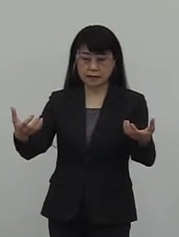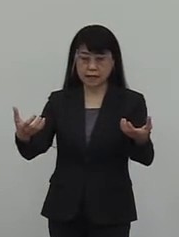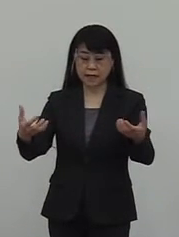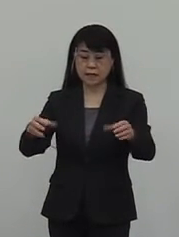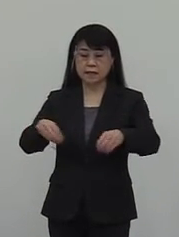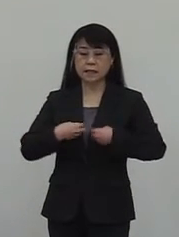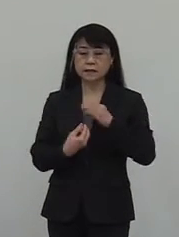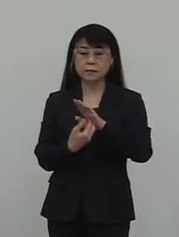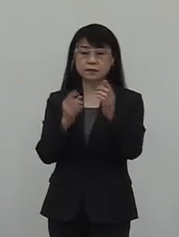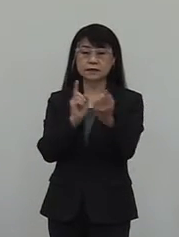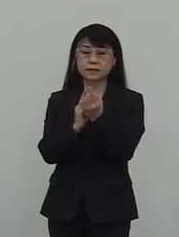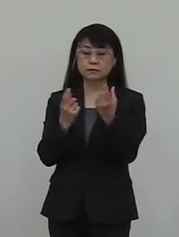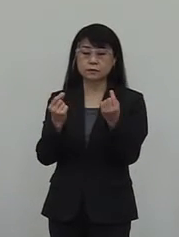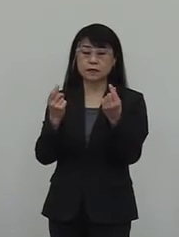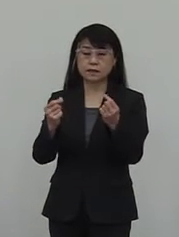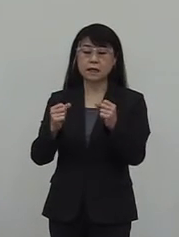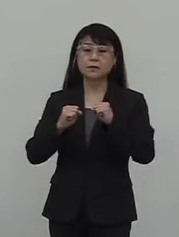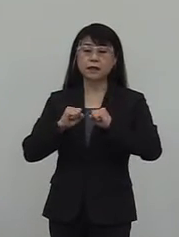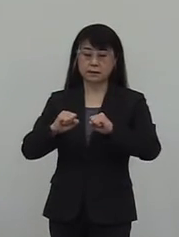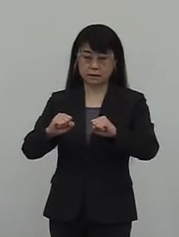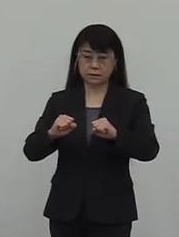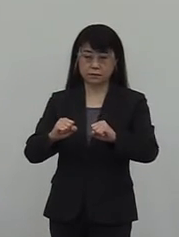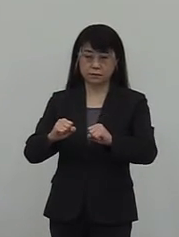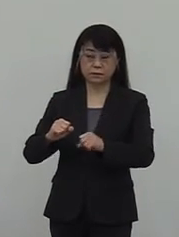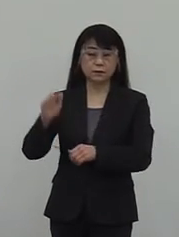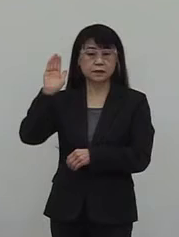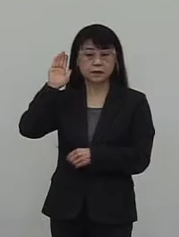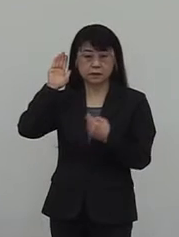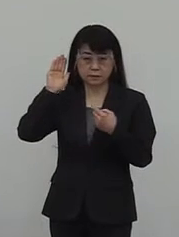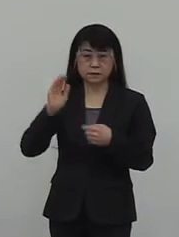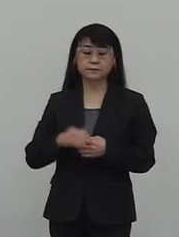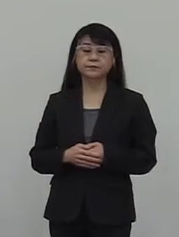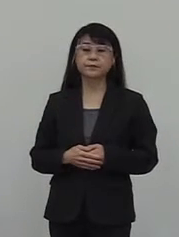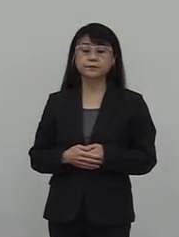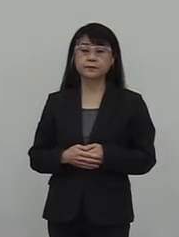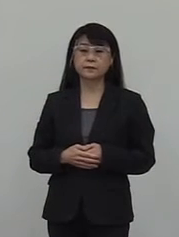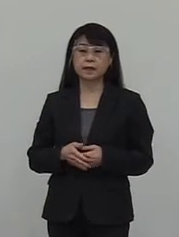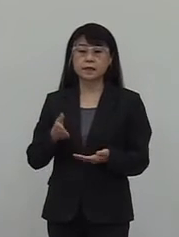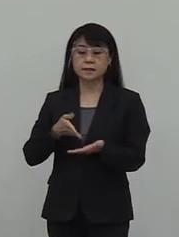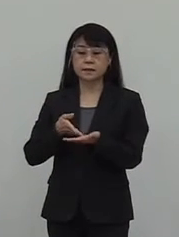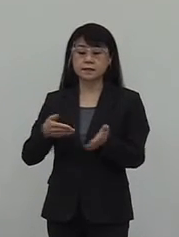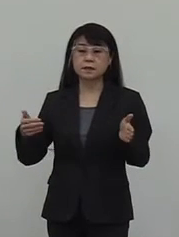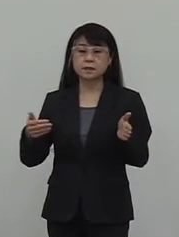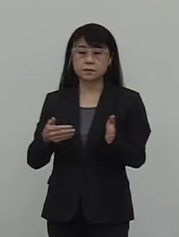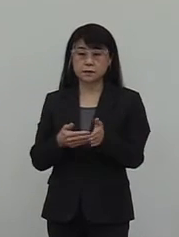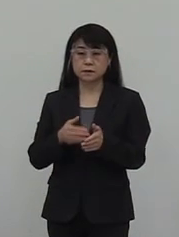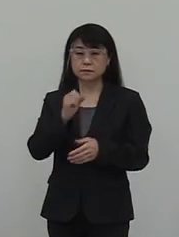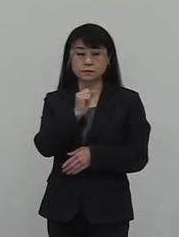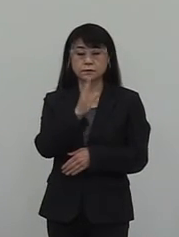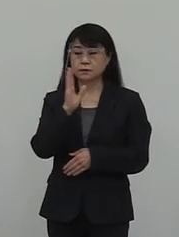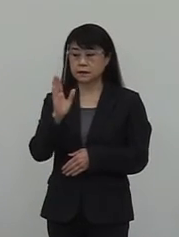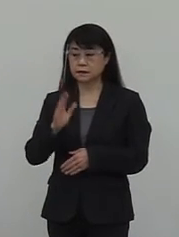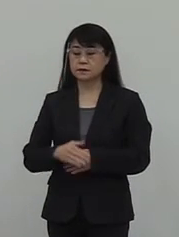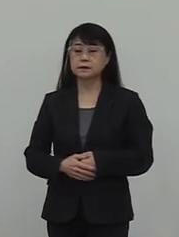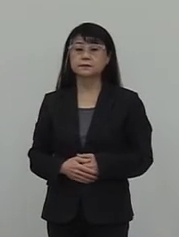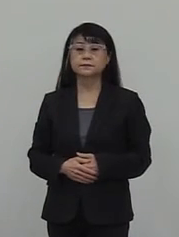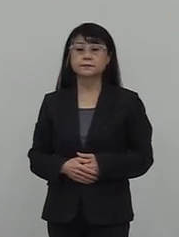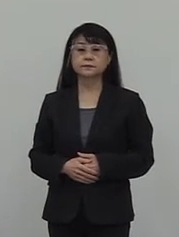染対策も徹底に取り組まれております。説明は以上でございます。よろしくお願いいたします